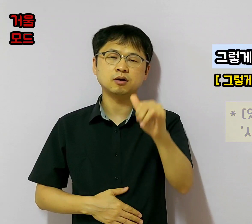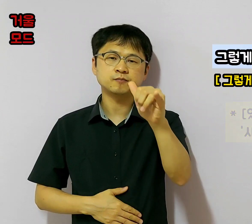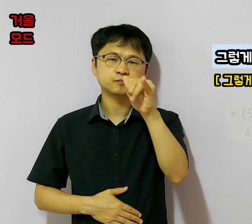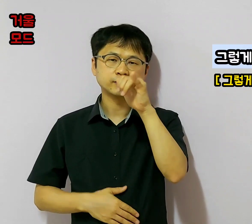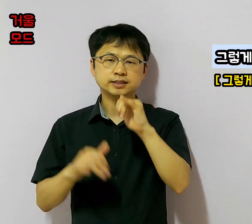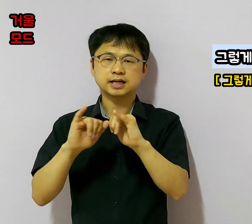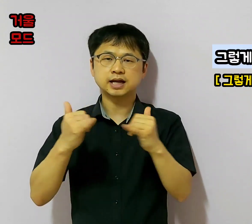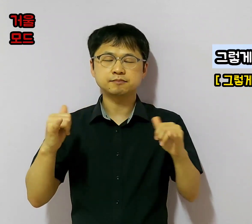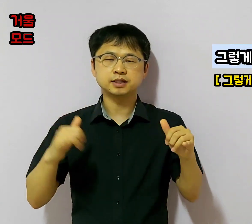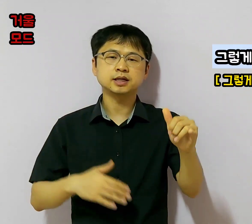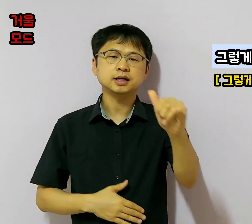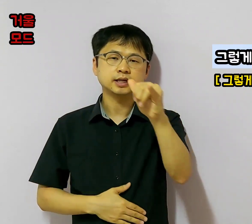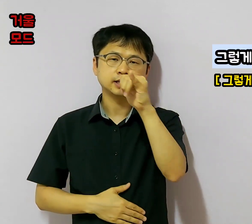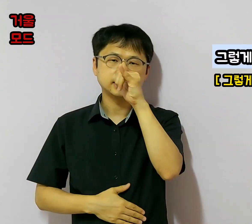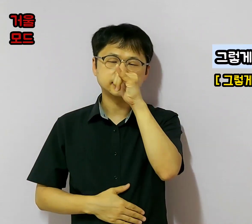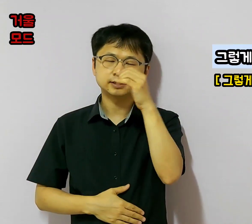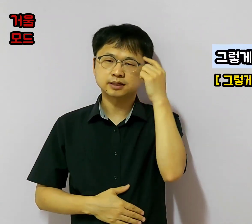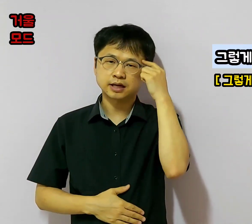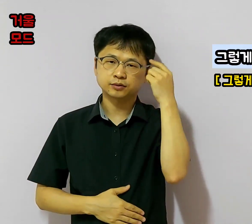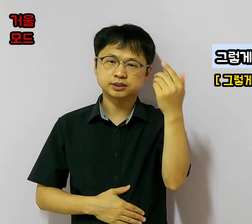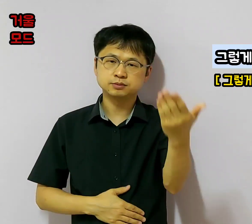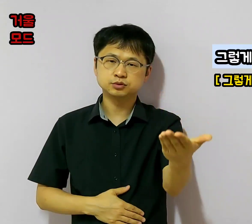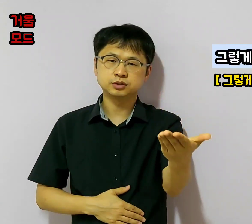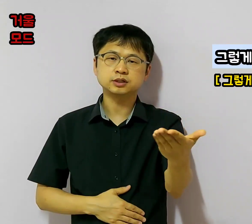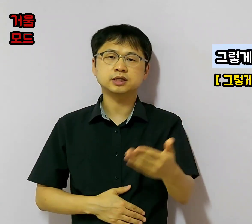배웠죠. 사람이 있을까요?